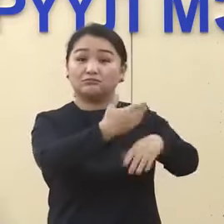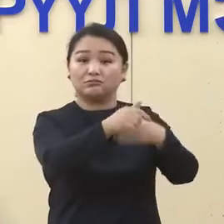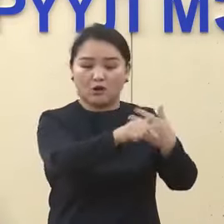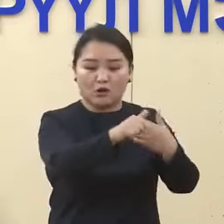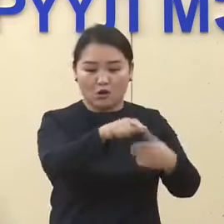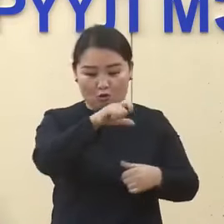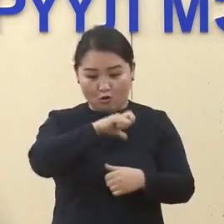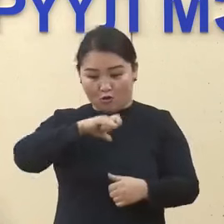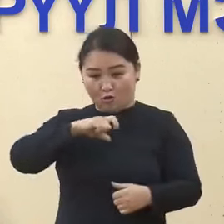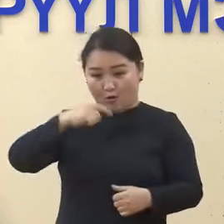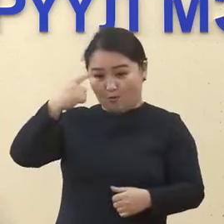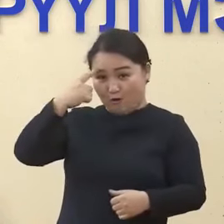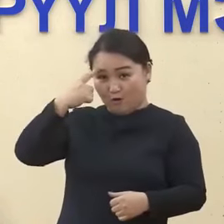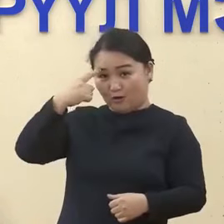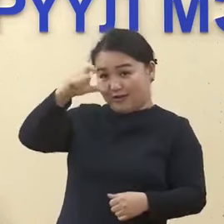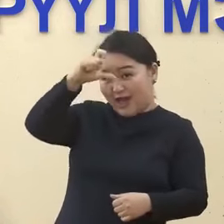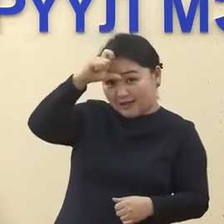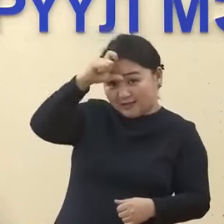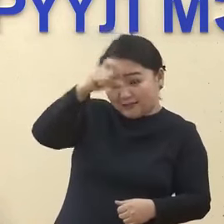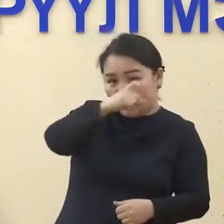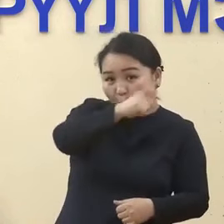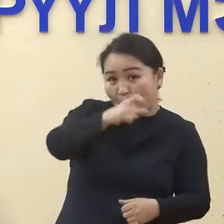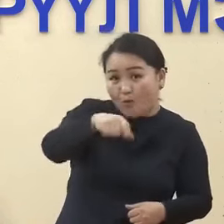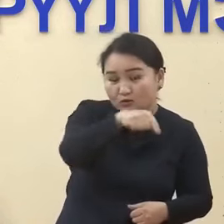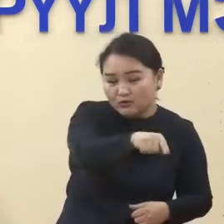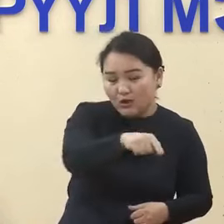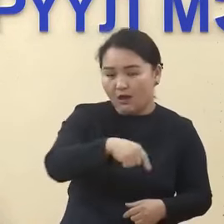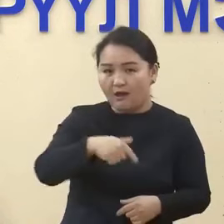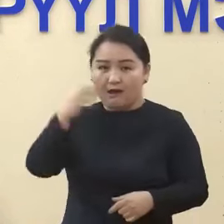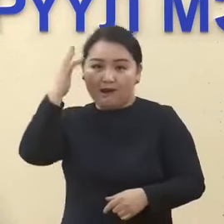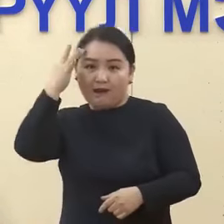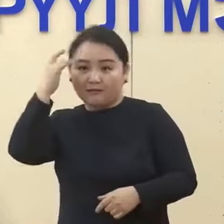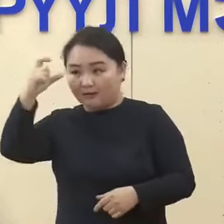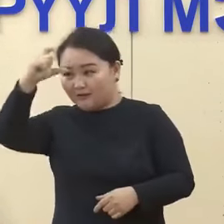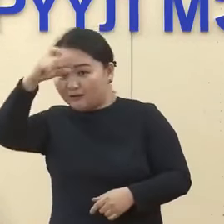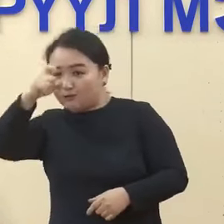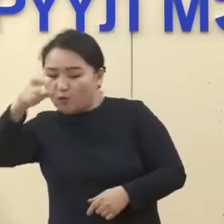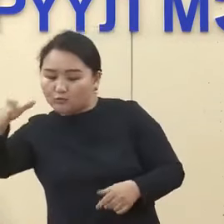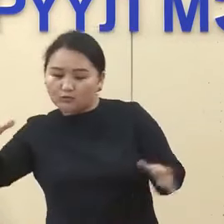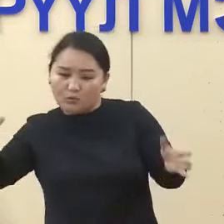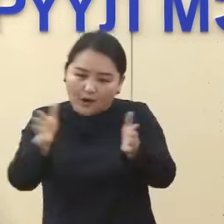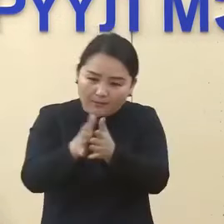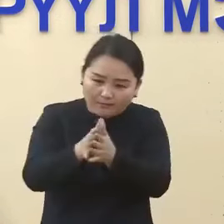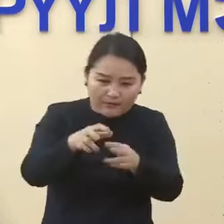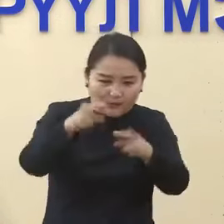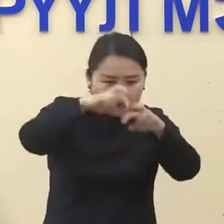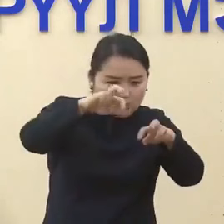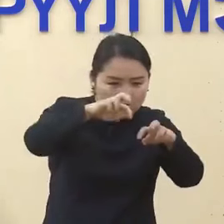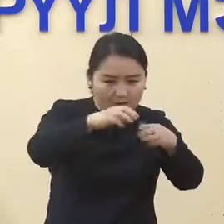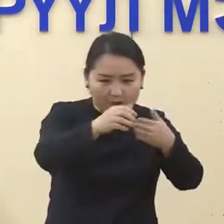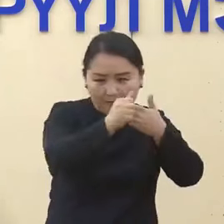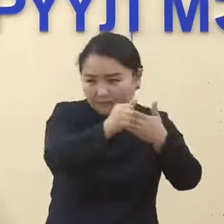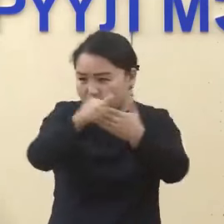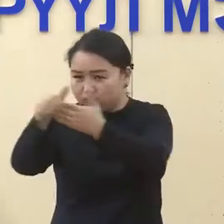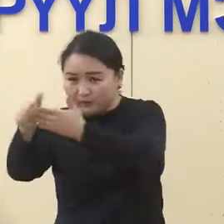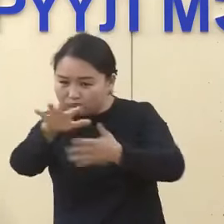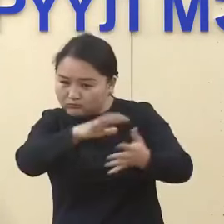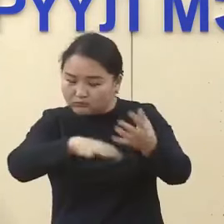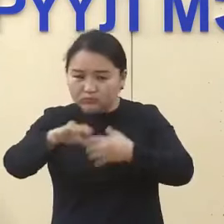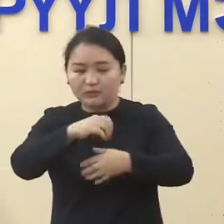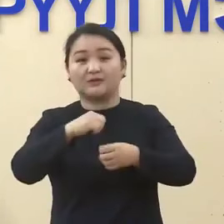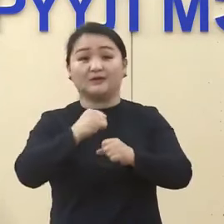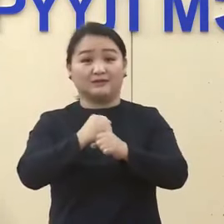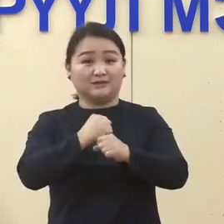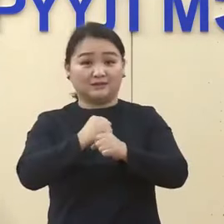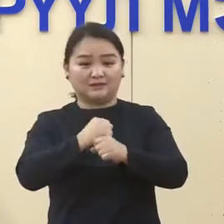дэлхийн дахины одоо эрдэмтдийн судалгаа шинжилгээнд дээр үндэслэн одоо авдаг. Тэгэхээр та нар мэдж байгаа бах бас Оросын